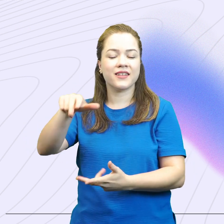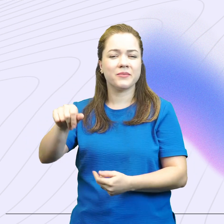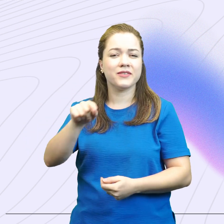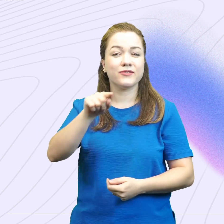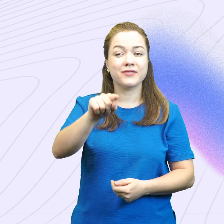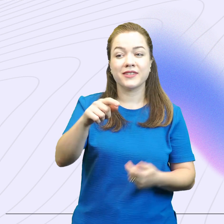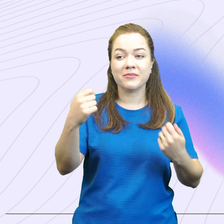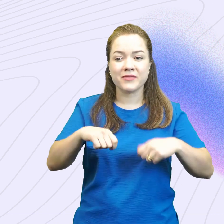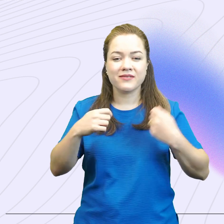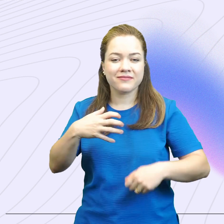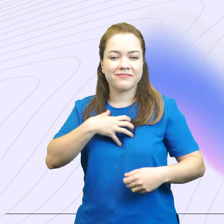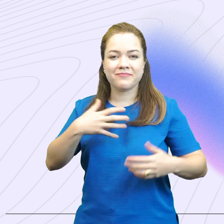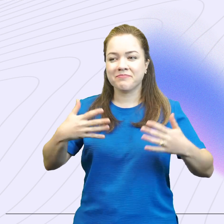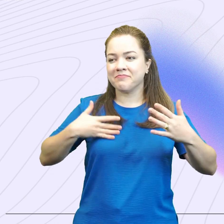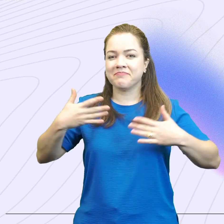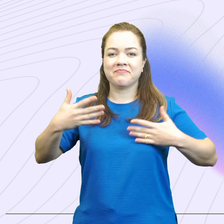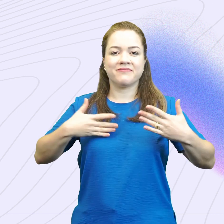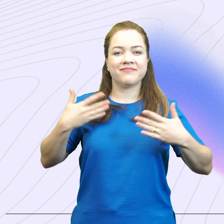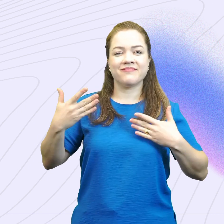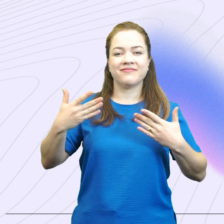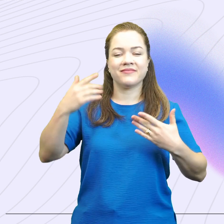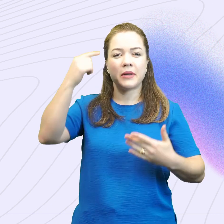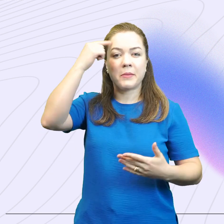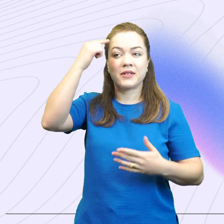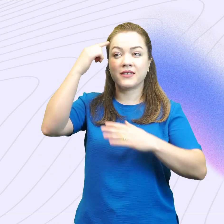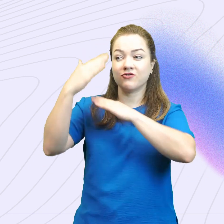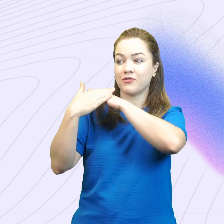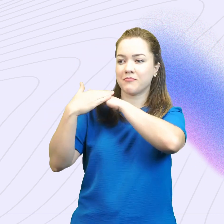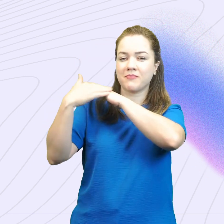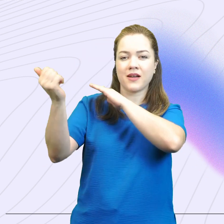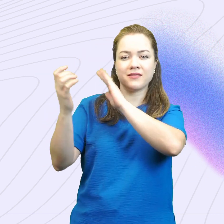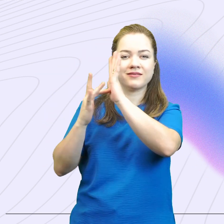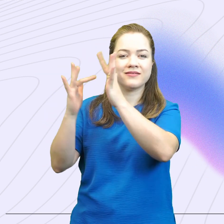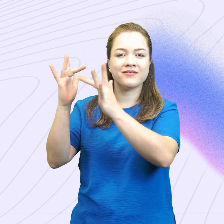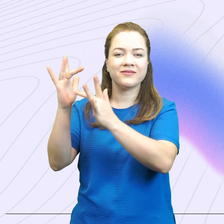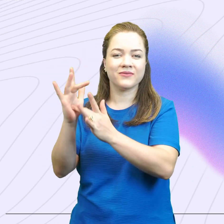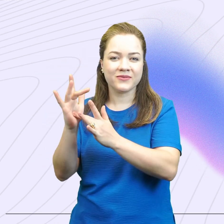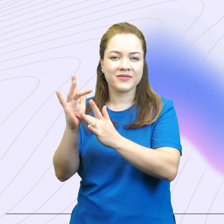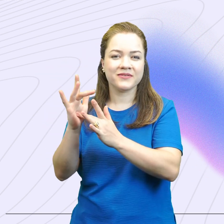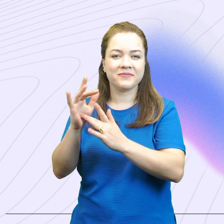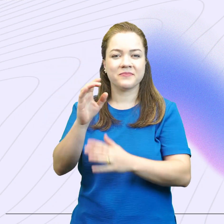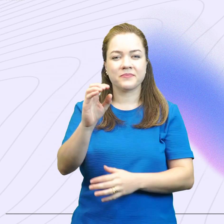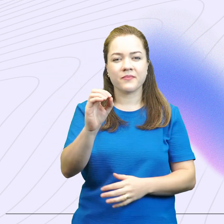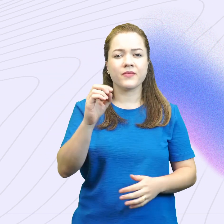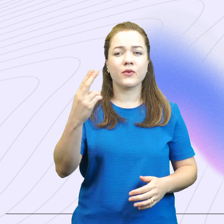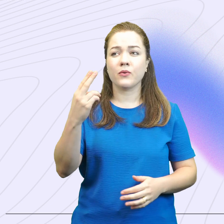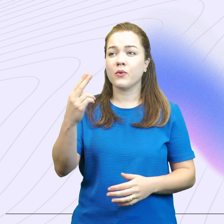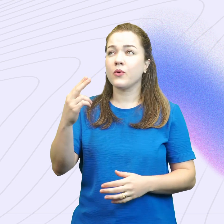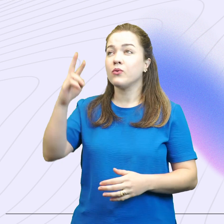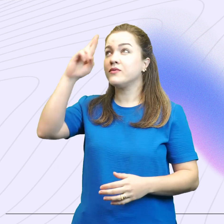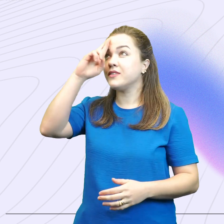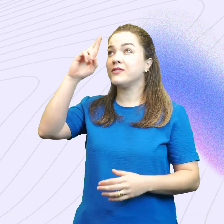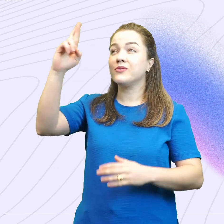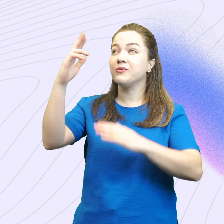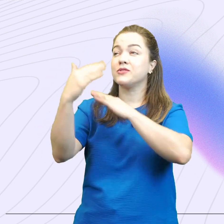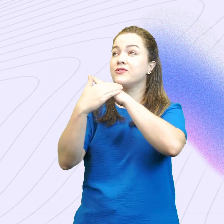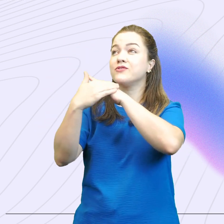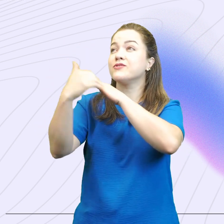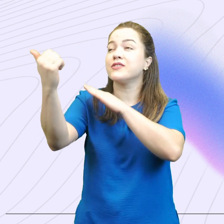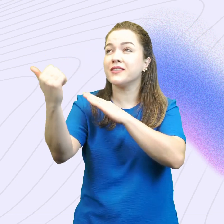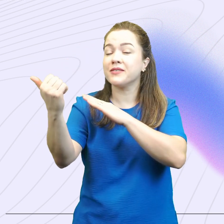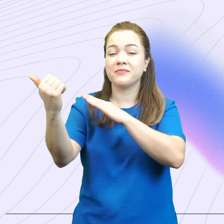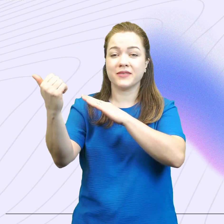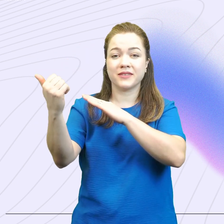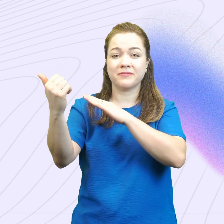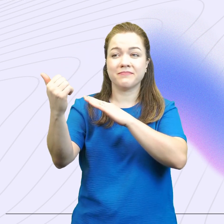ao seu coração. Quando nós pensamos a respeito do chamado de Jesus, quando nós pensamos a respeito do chamado do Mestre, isso tem que